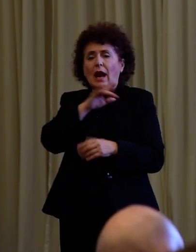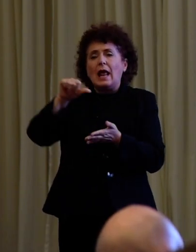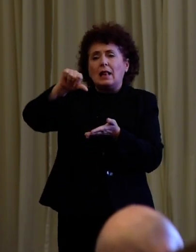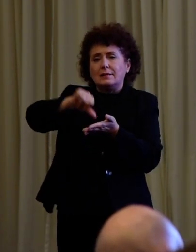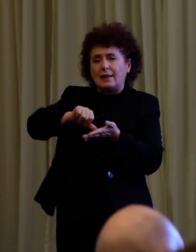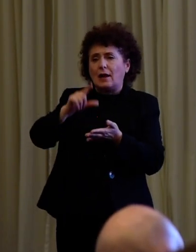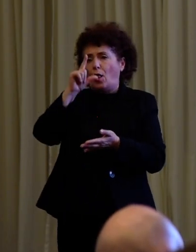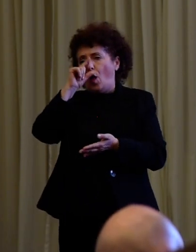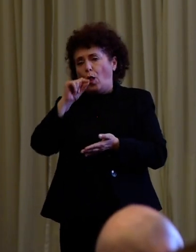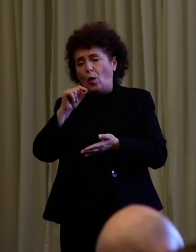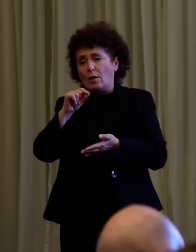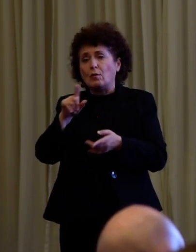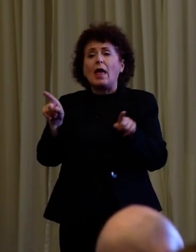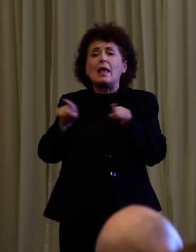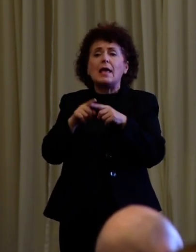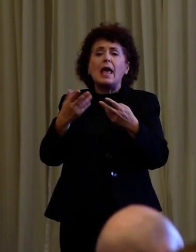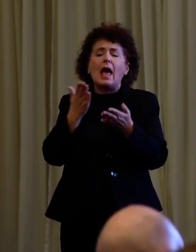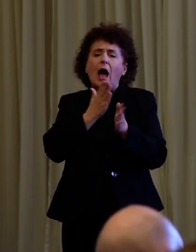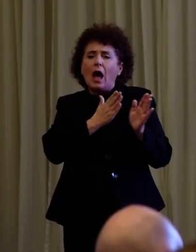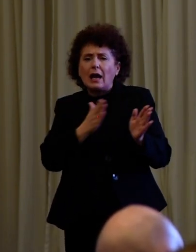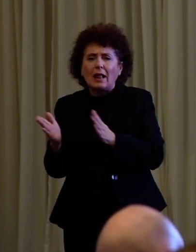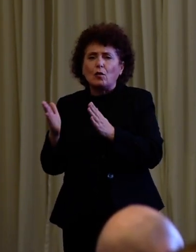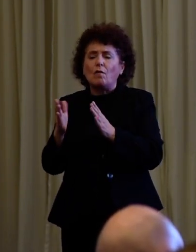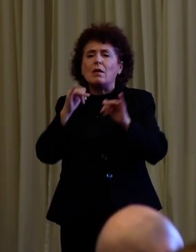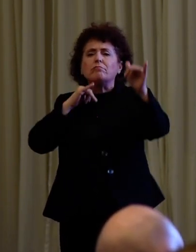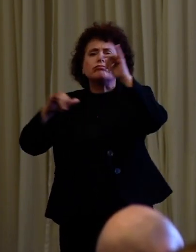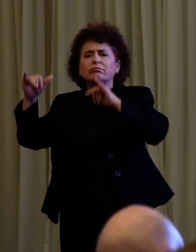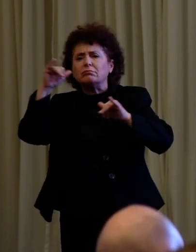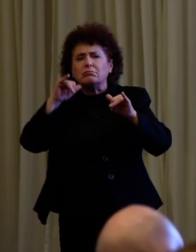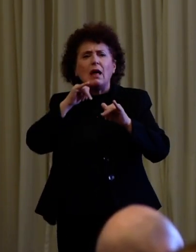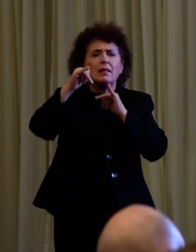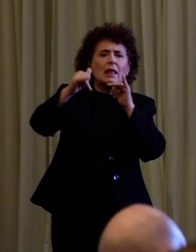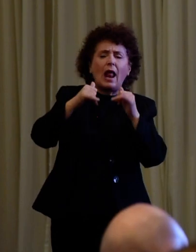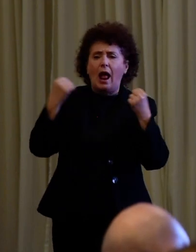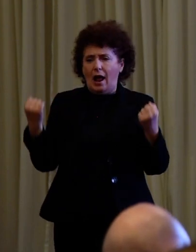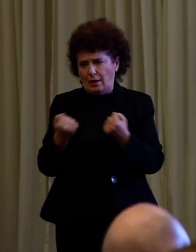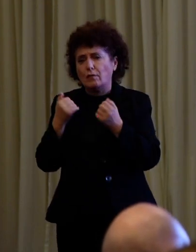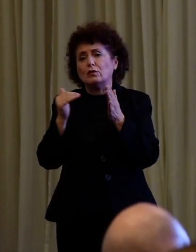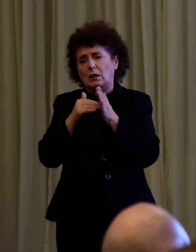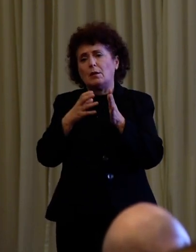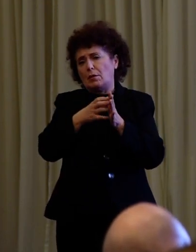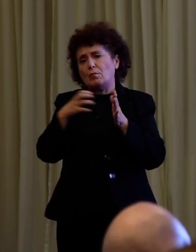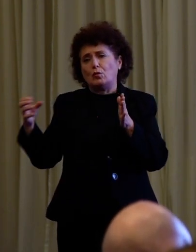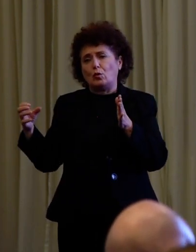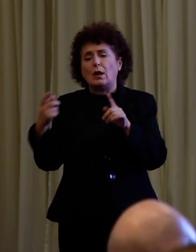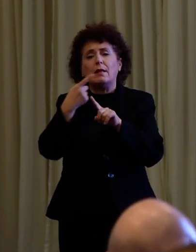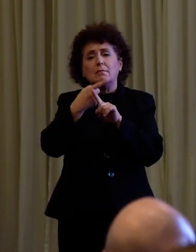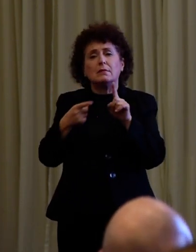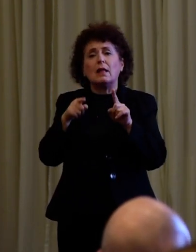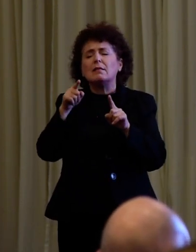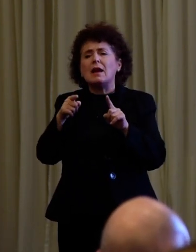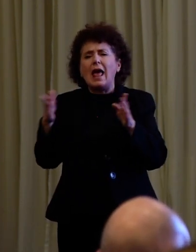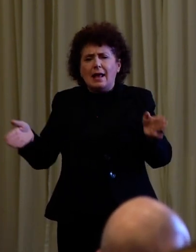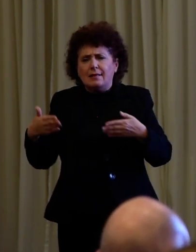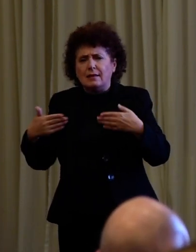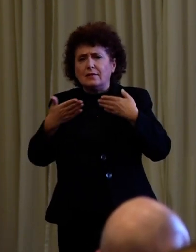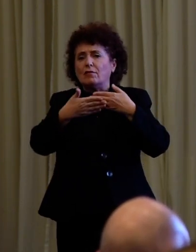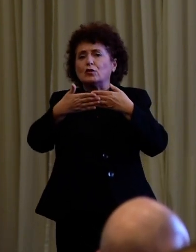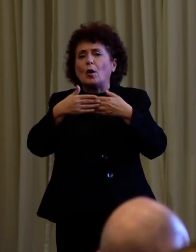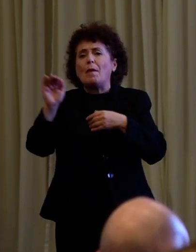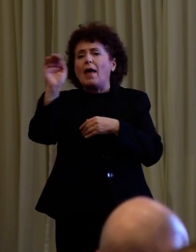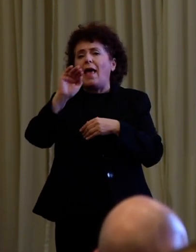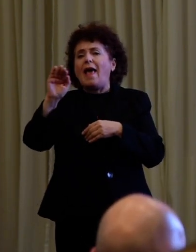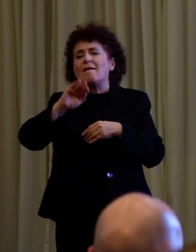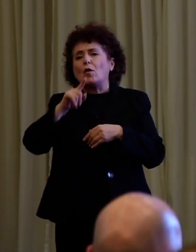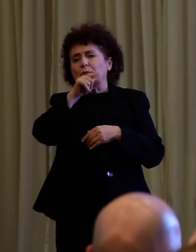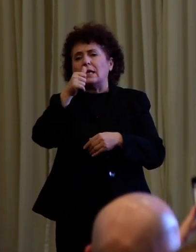централно ниво, како и постојаните теренски активности што треба да продолжат. Во делот на интензивната соработка со